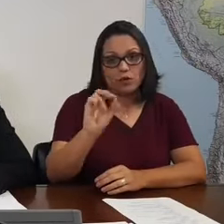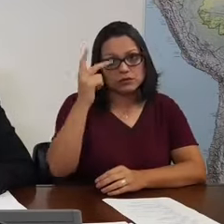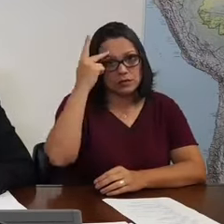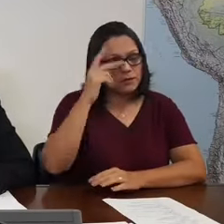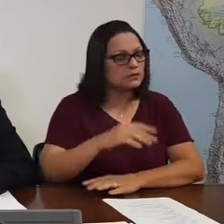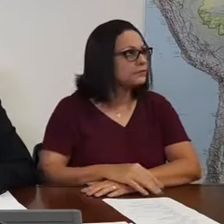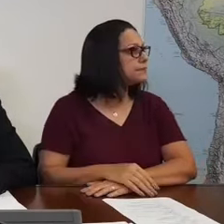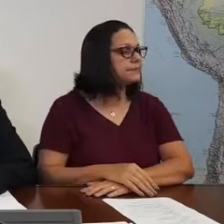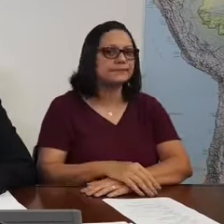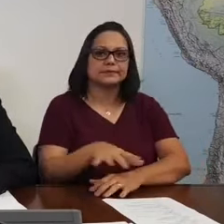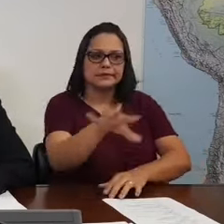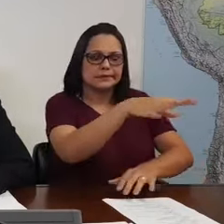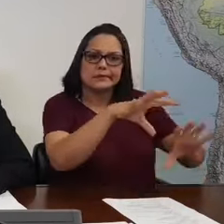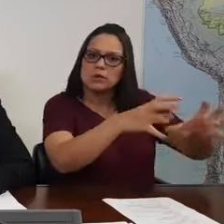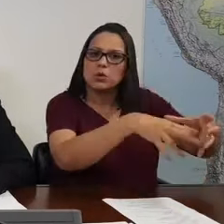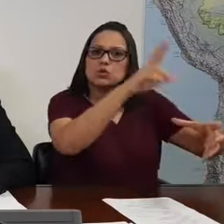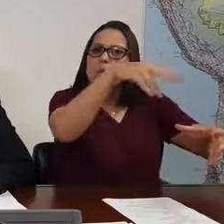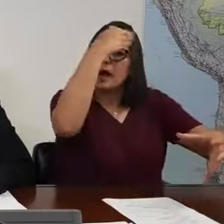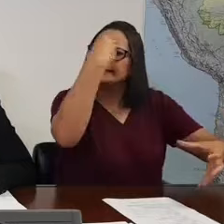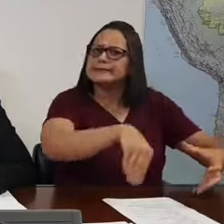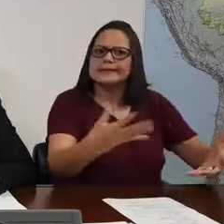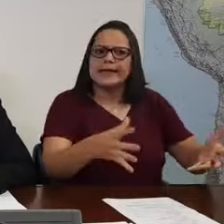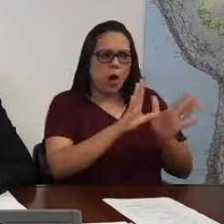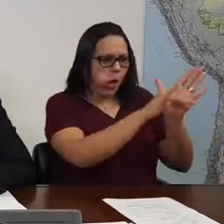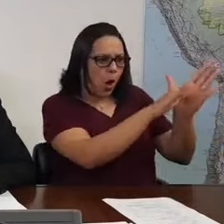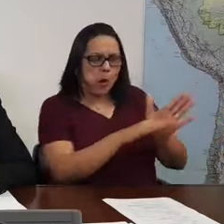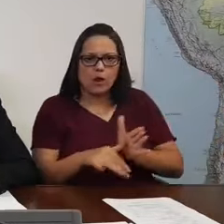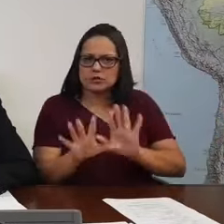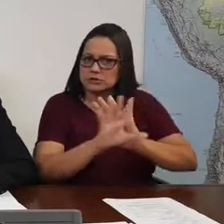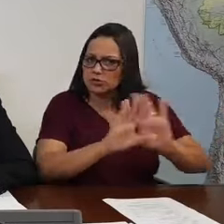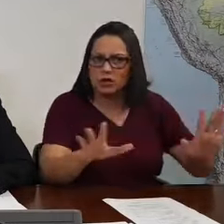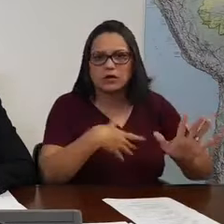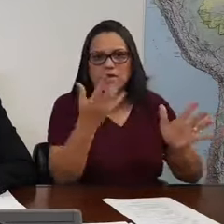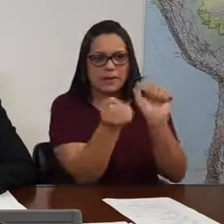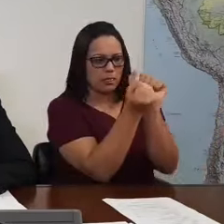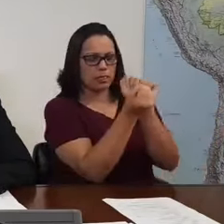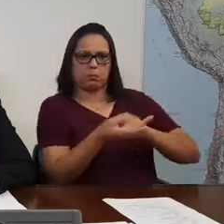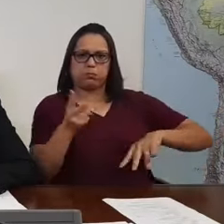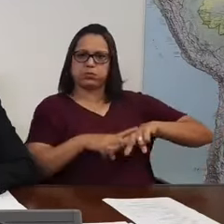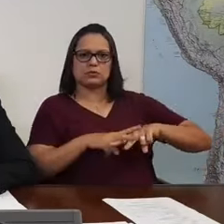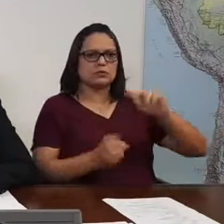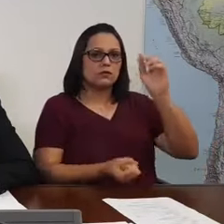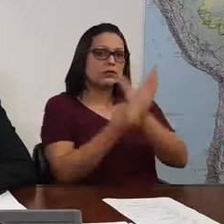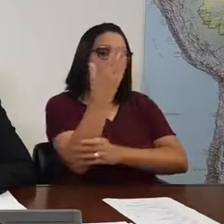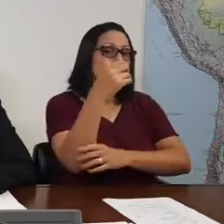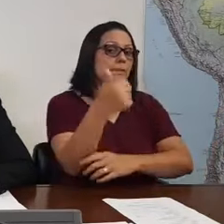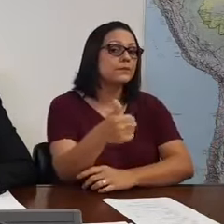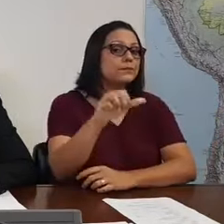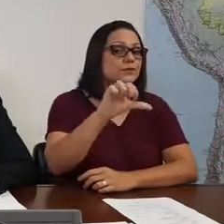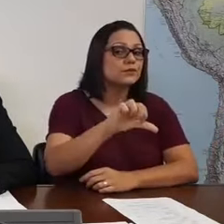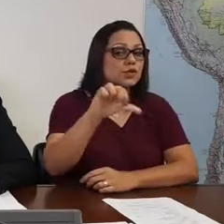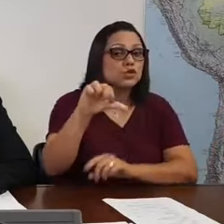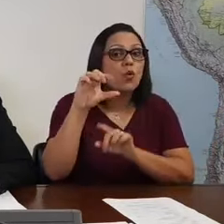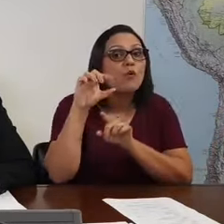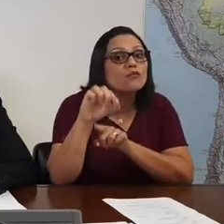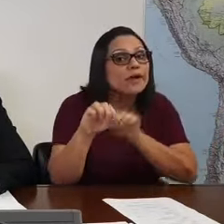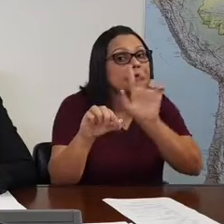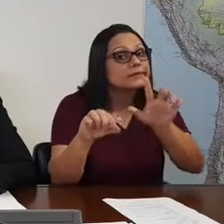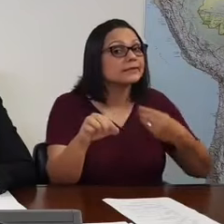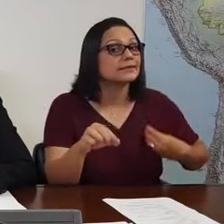que nossos bens, querem roubar a nossa liberdade. E deixe bem claro, o Foro de São Paulo nasceu em 1990. Estava lá o